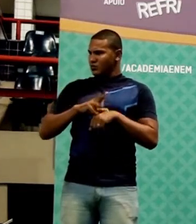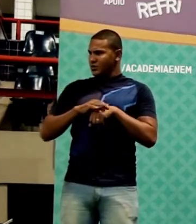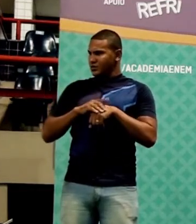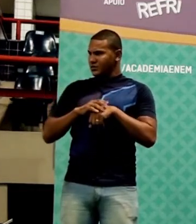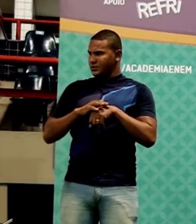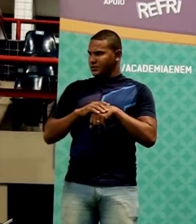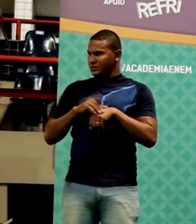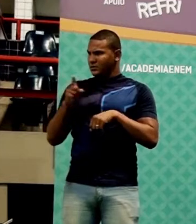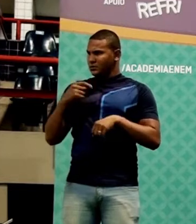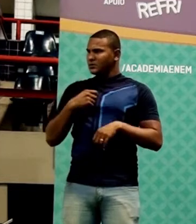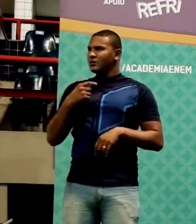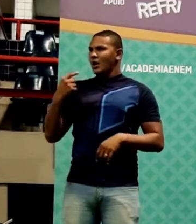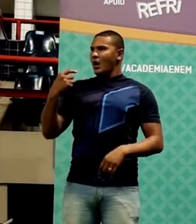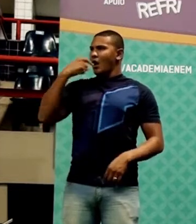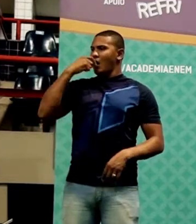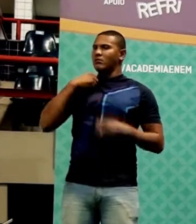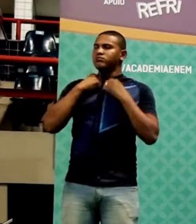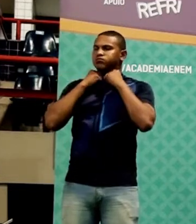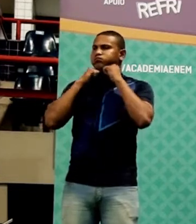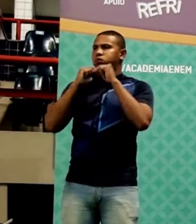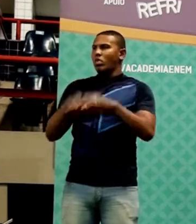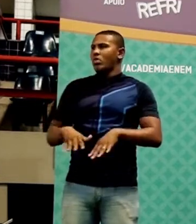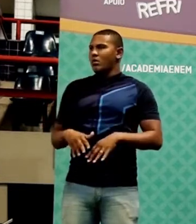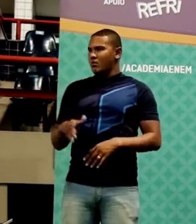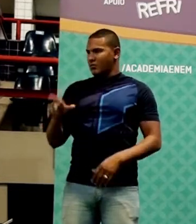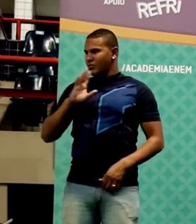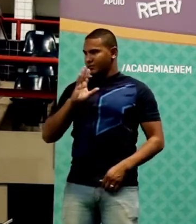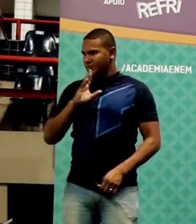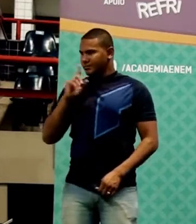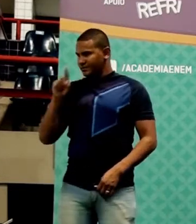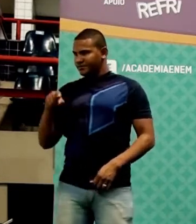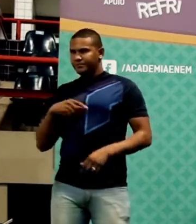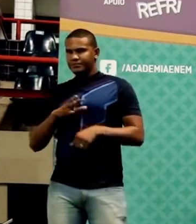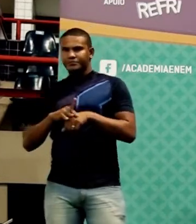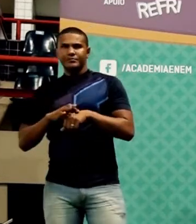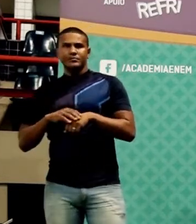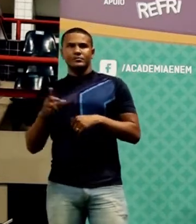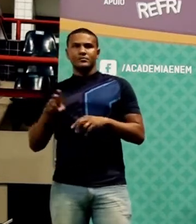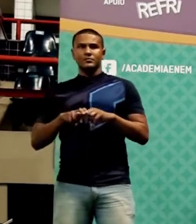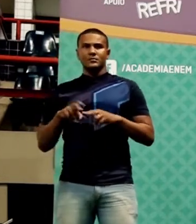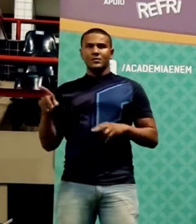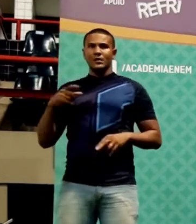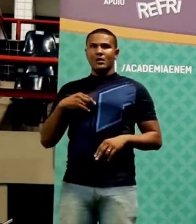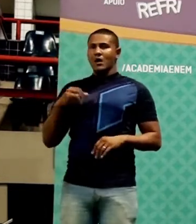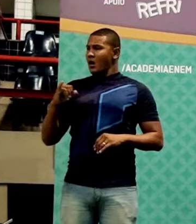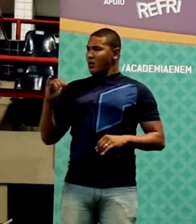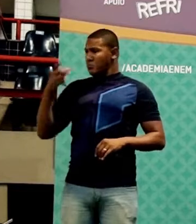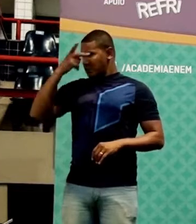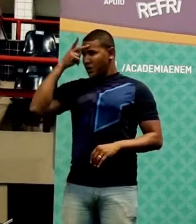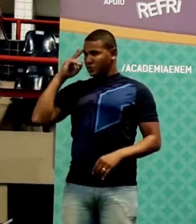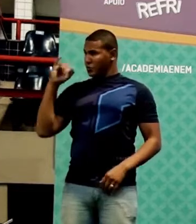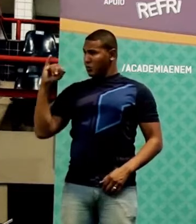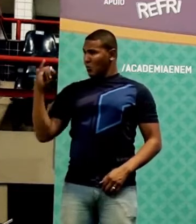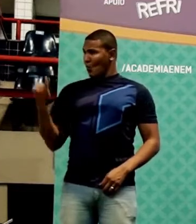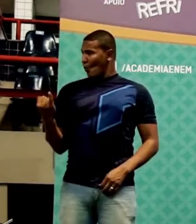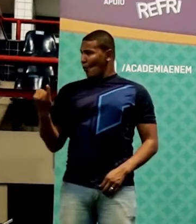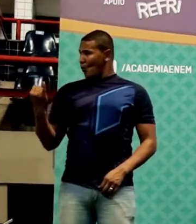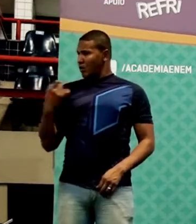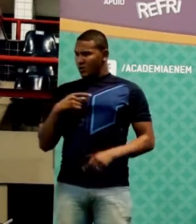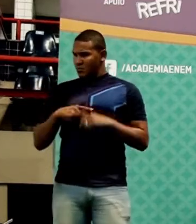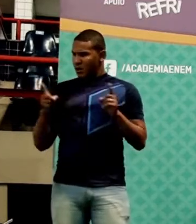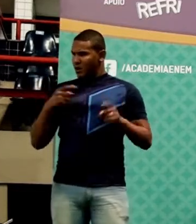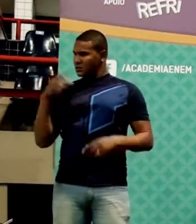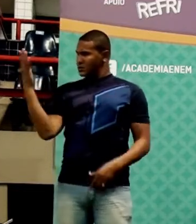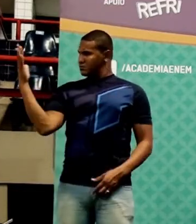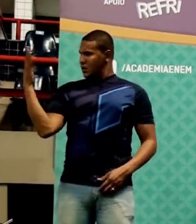corpo do jeito que é, pode até ser magra, mas na hora que ela se olha no espelho, ela se vê como sendo uma pessoa